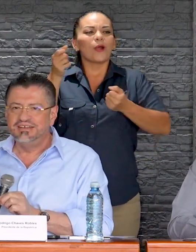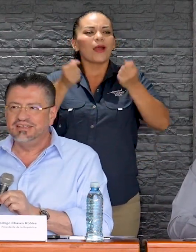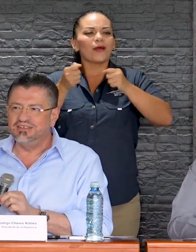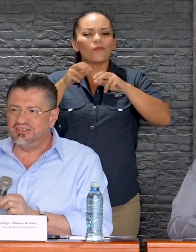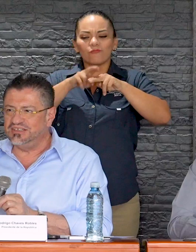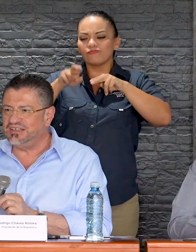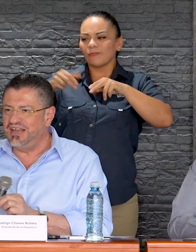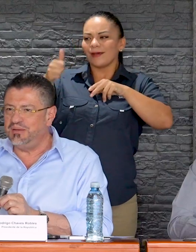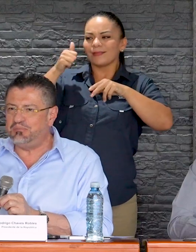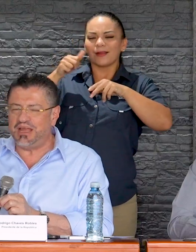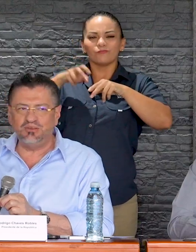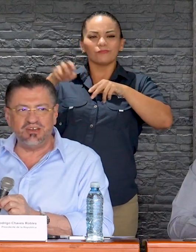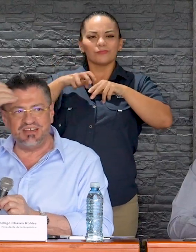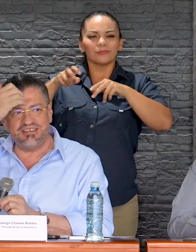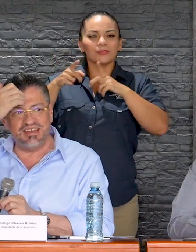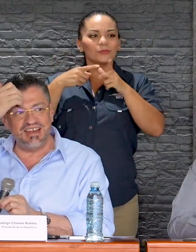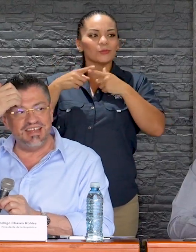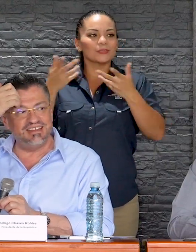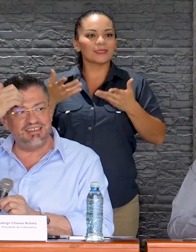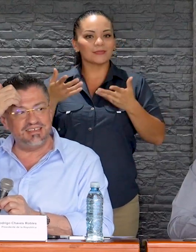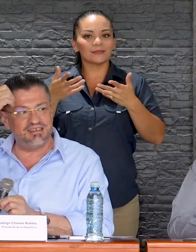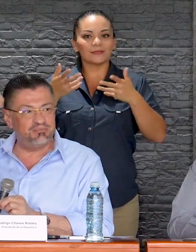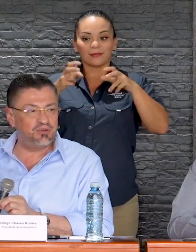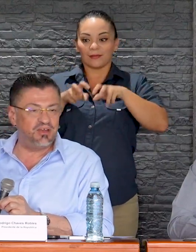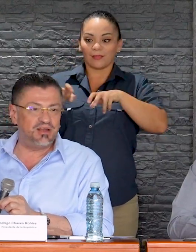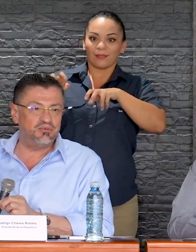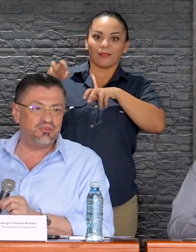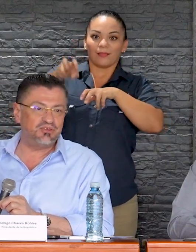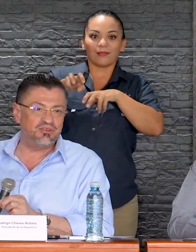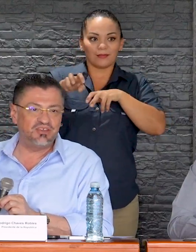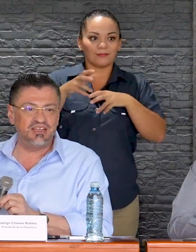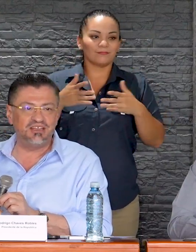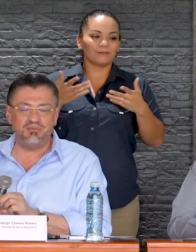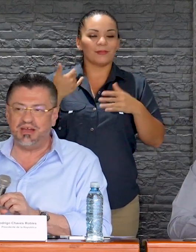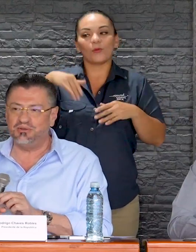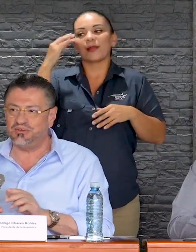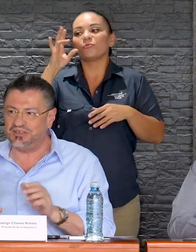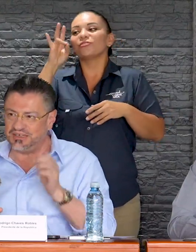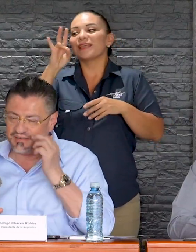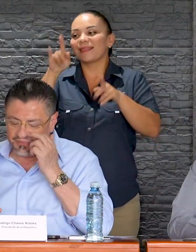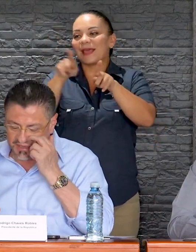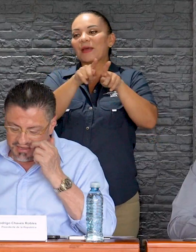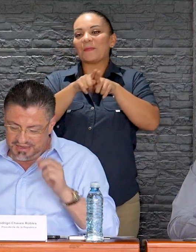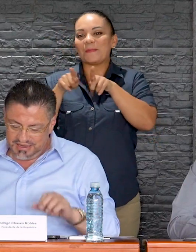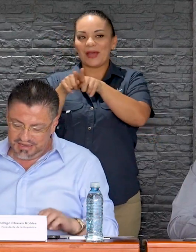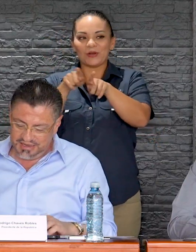atrás. Entonces, el pleito era irse adelante, pero éramos siete hermanos